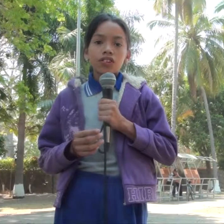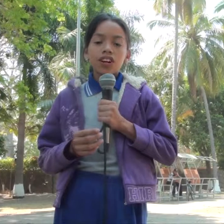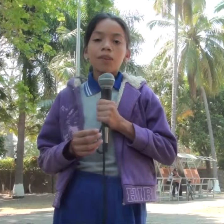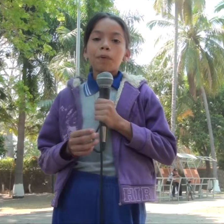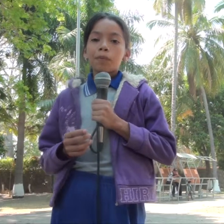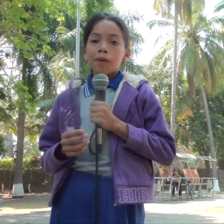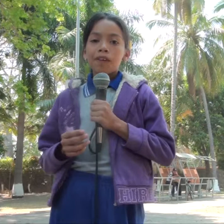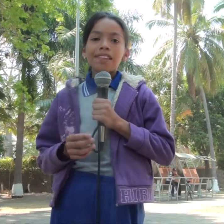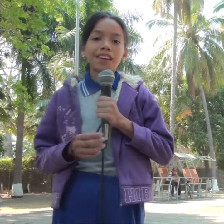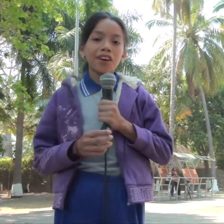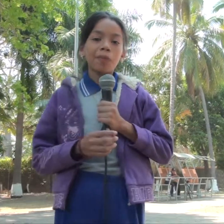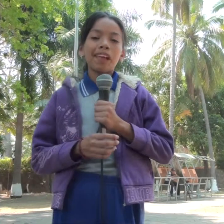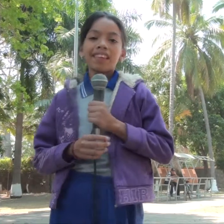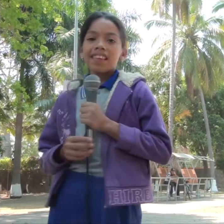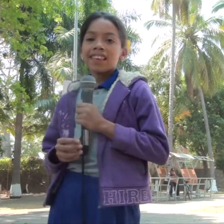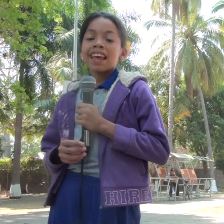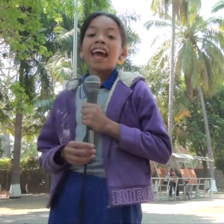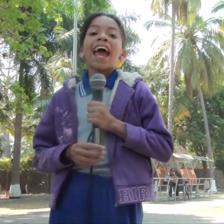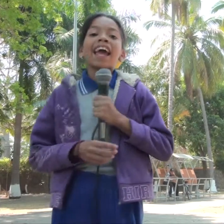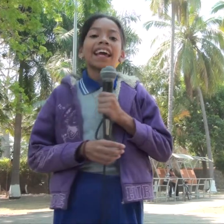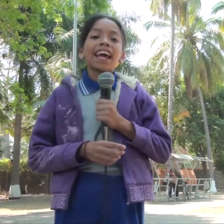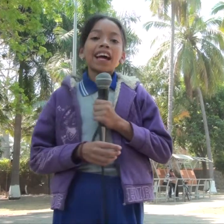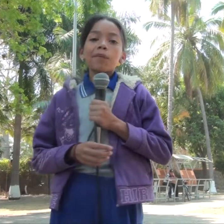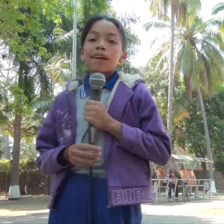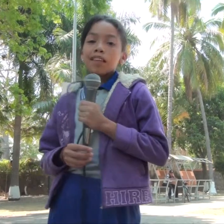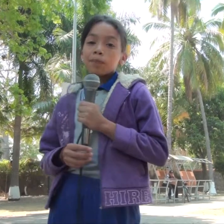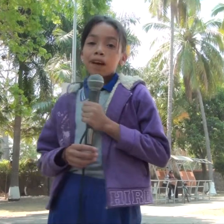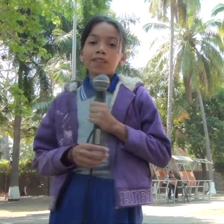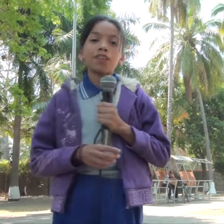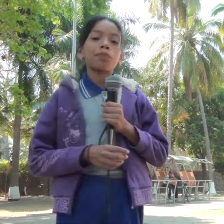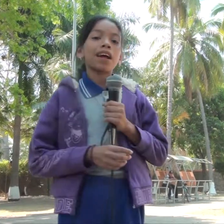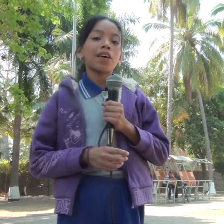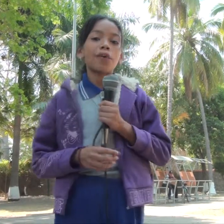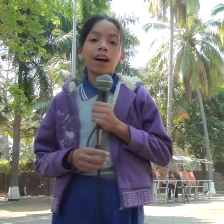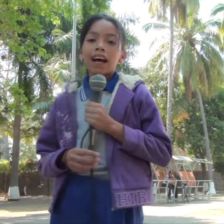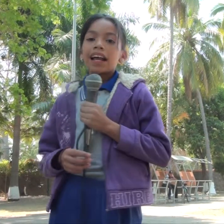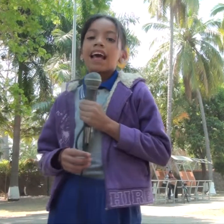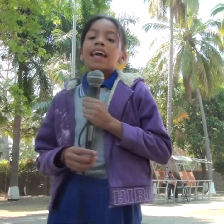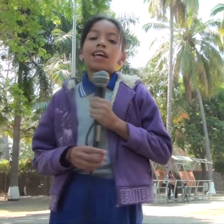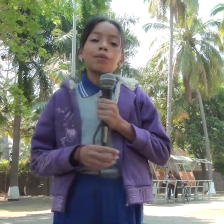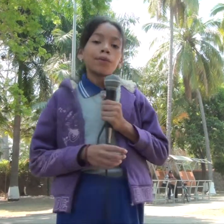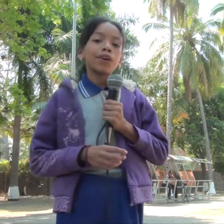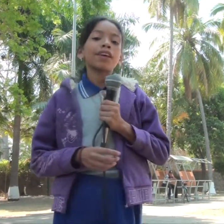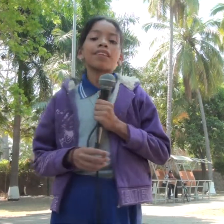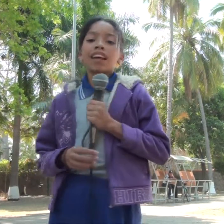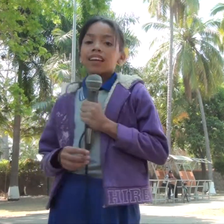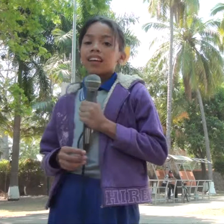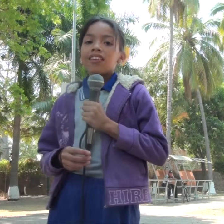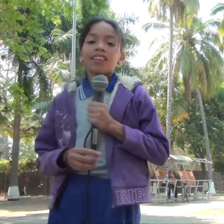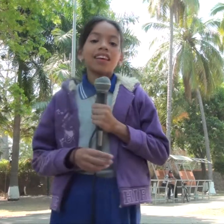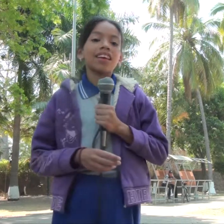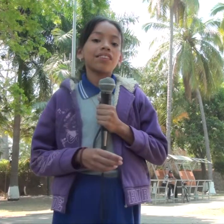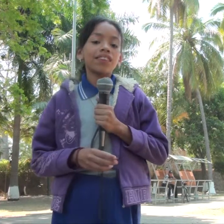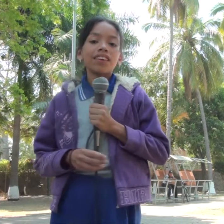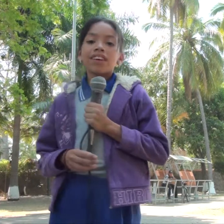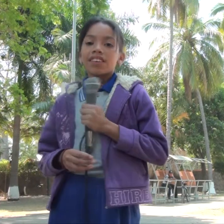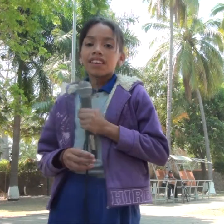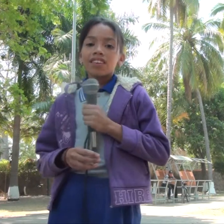Yo le propongo al señor presidente que haya más espacios para jugar y muy tranquilos y muy divertidos